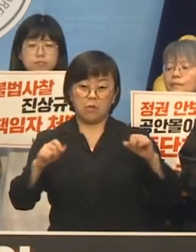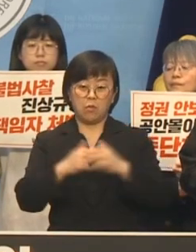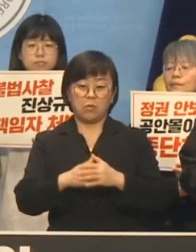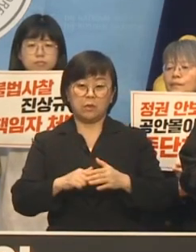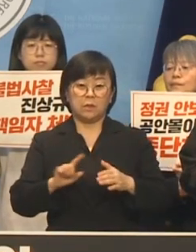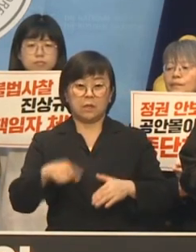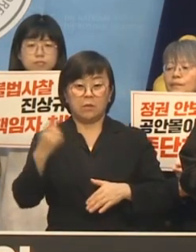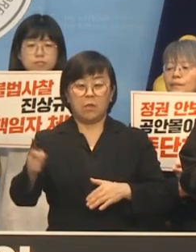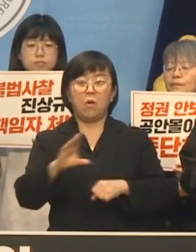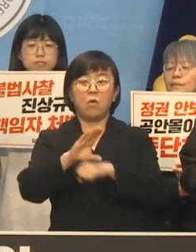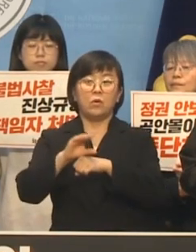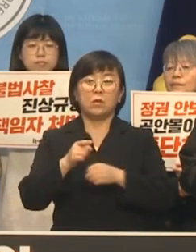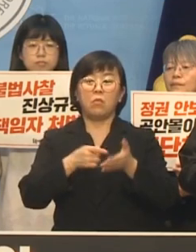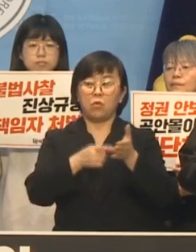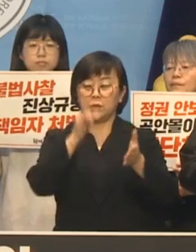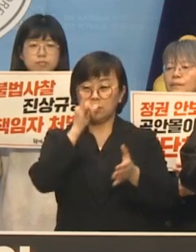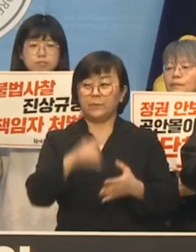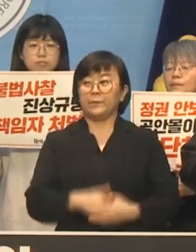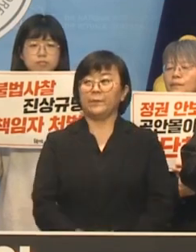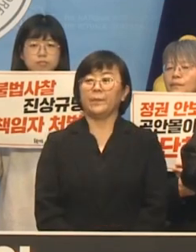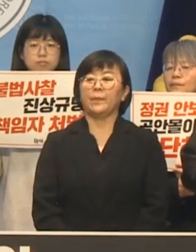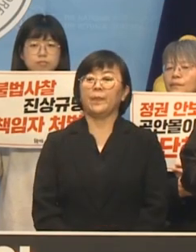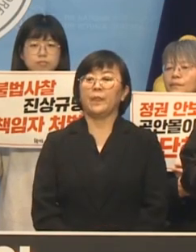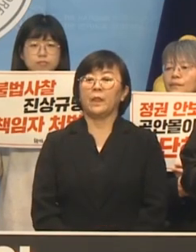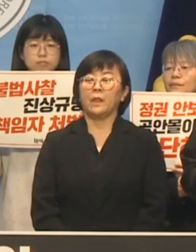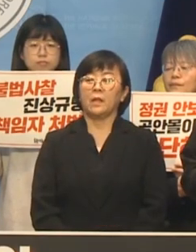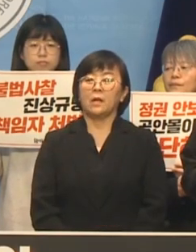차차 언론에 보고를 드리겠습니다만